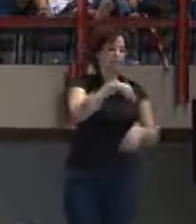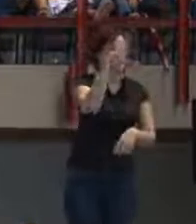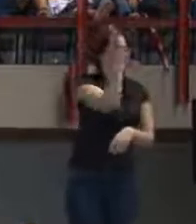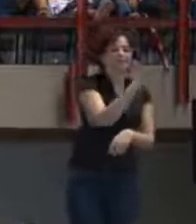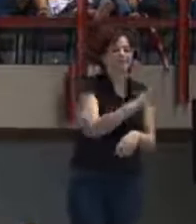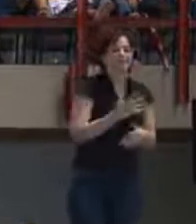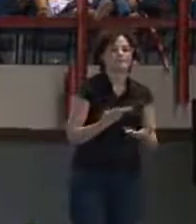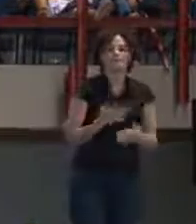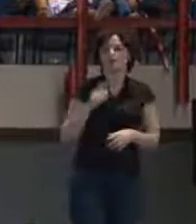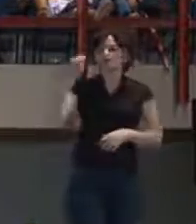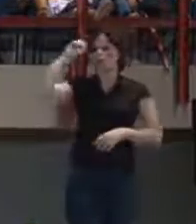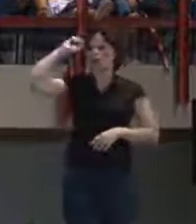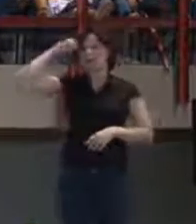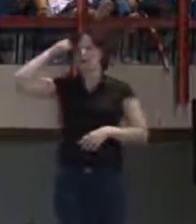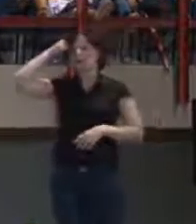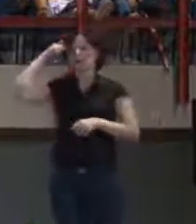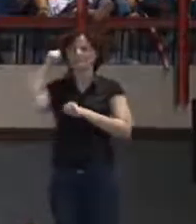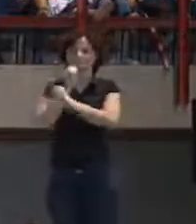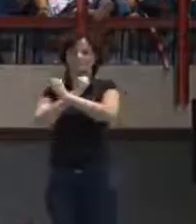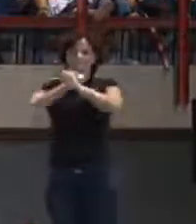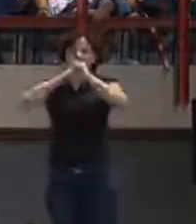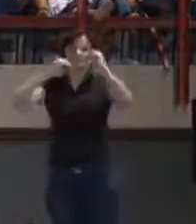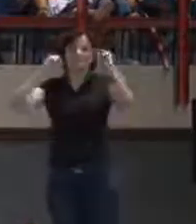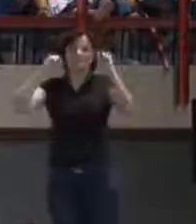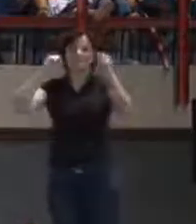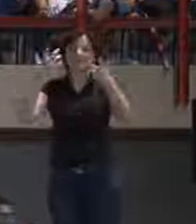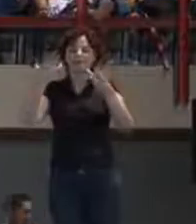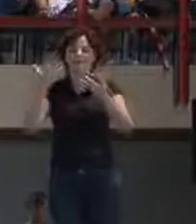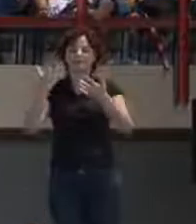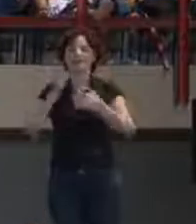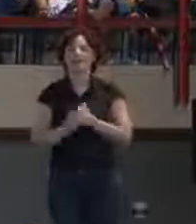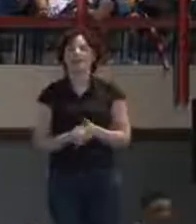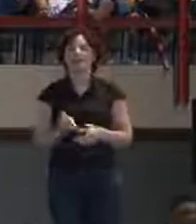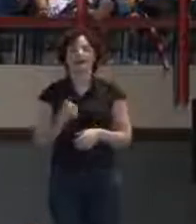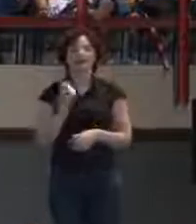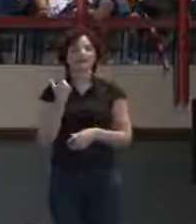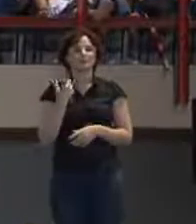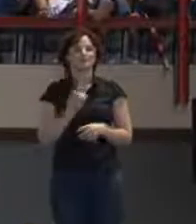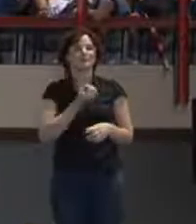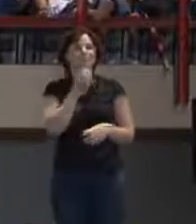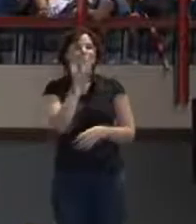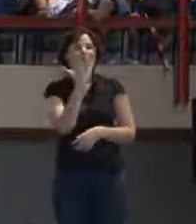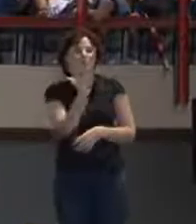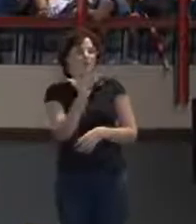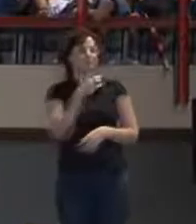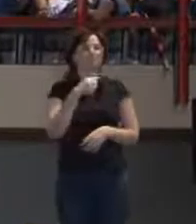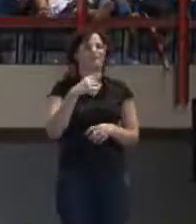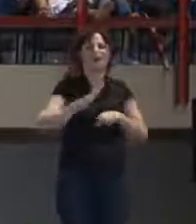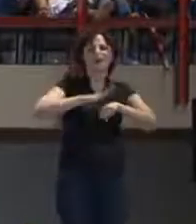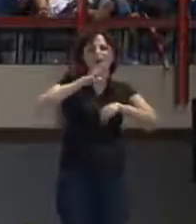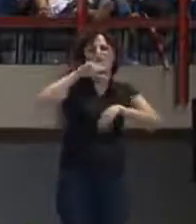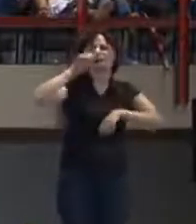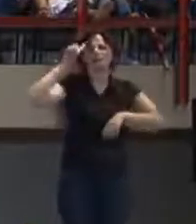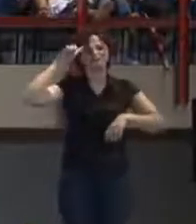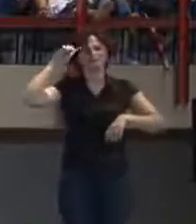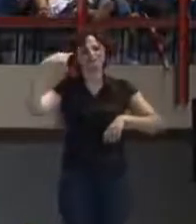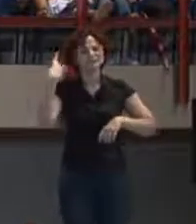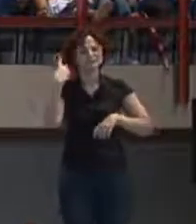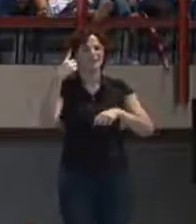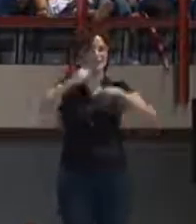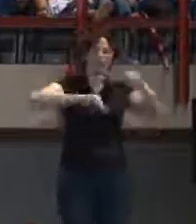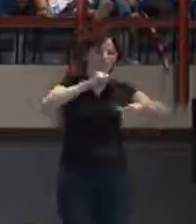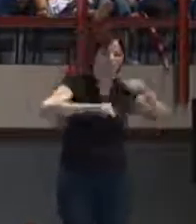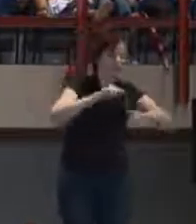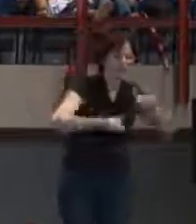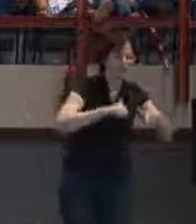Você acha que um negro levantava de manhã e disse, que beleza. Mais um dia para trabalhar 14 horas, não ganhar